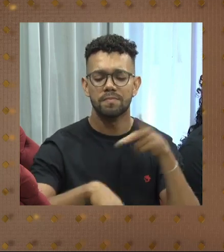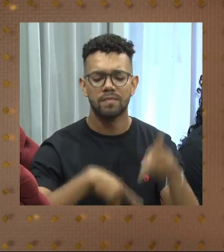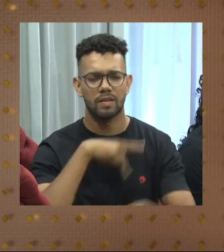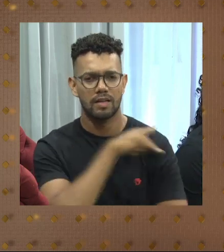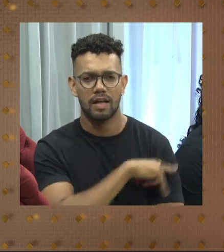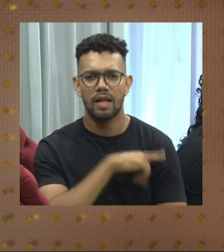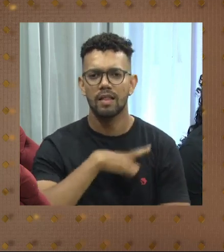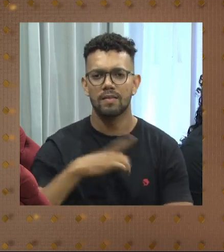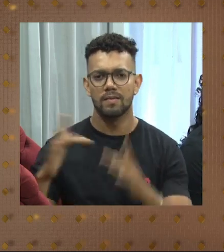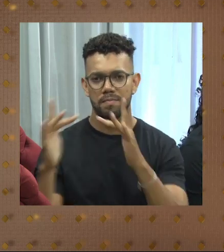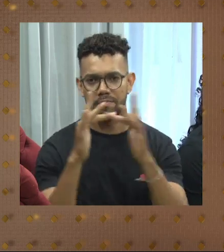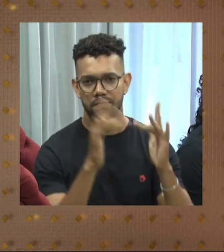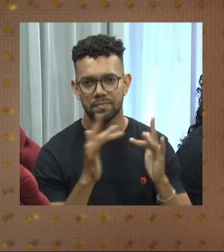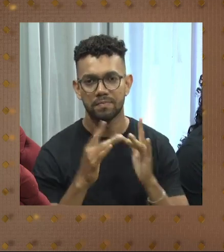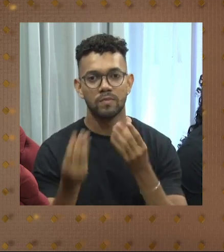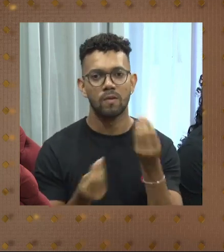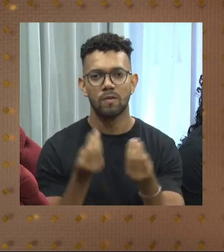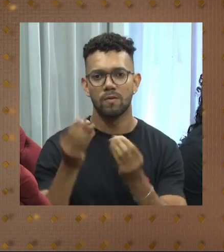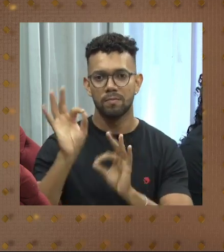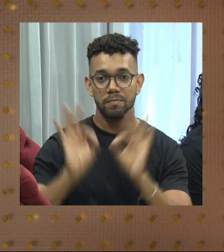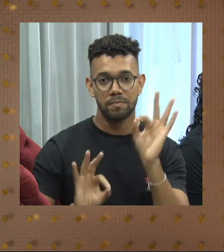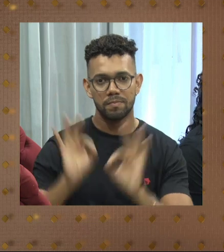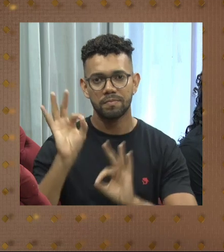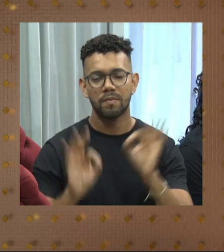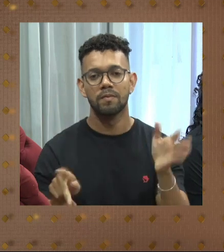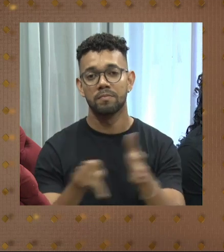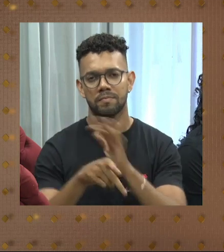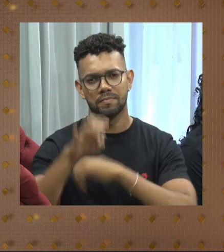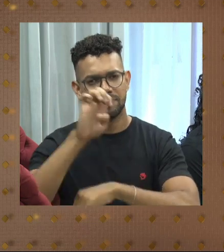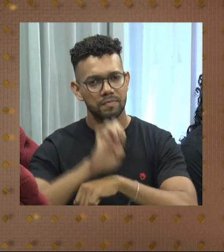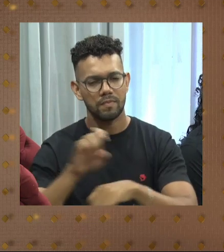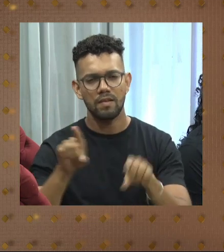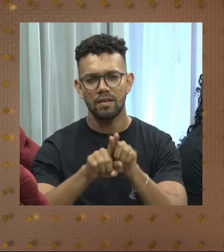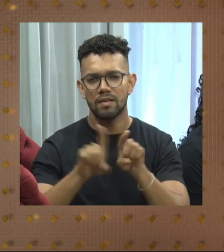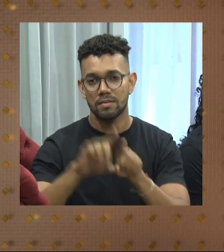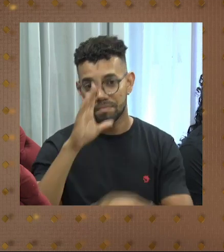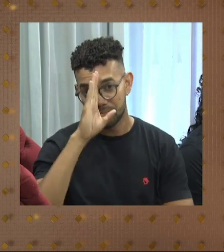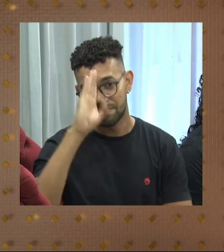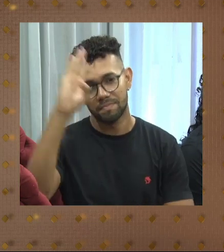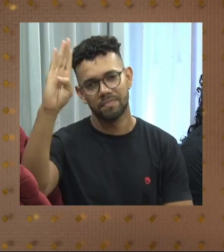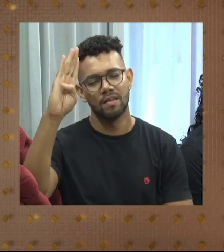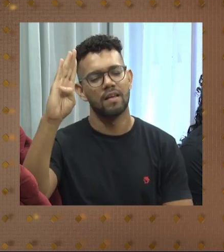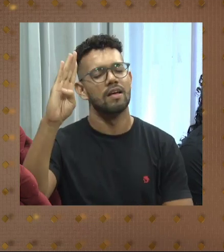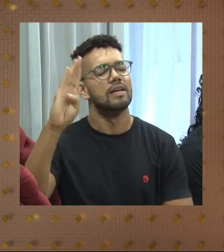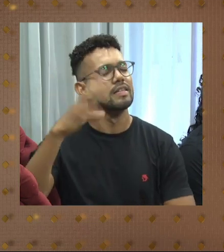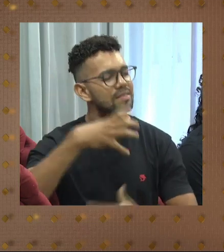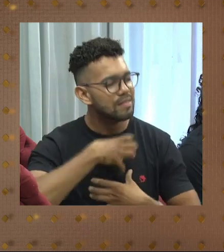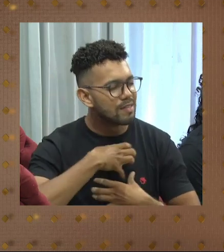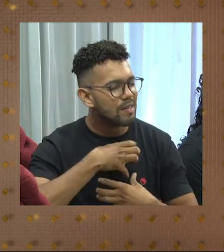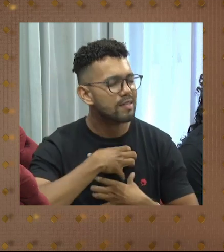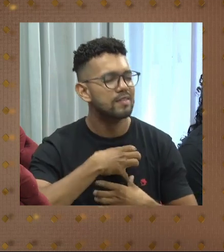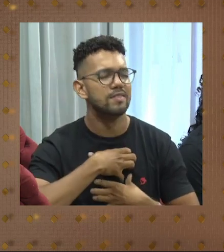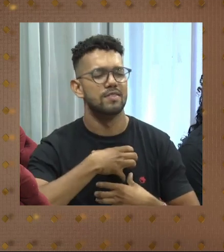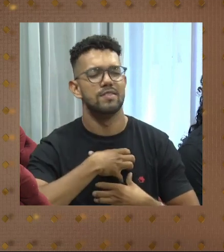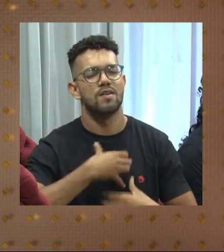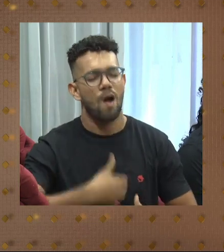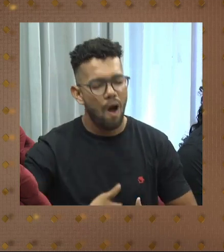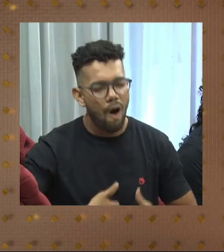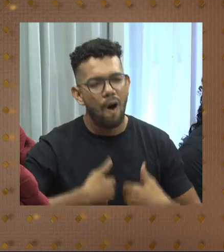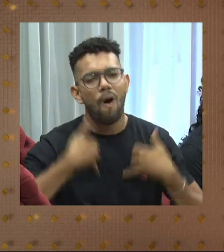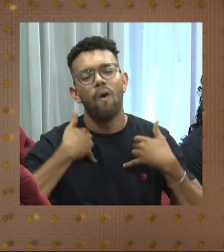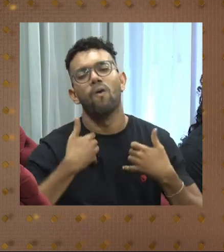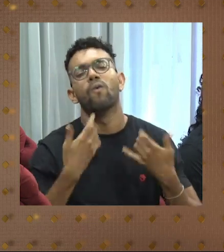tenha esse contato com o que está sendo produzido dentro do nosso estado e, principalmente, sinta orgulho dos artistas